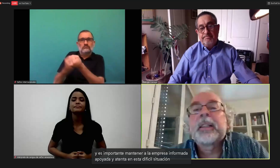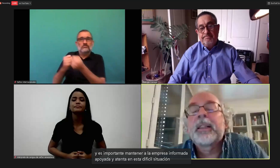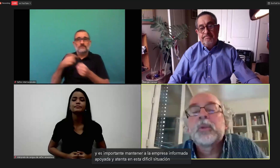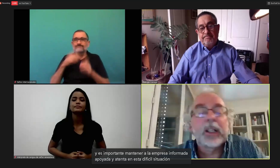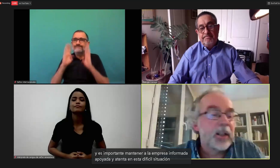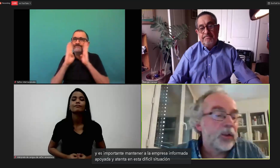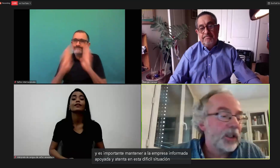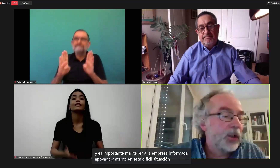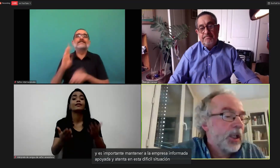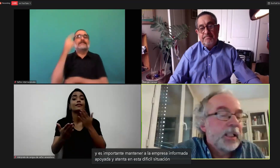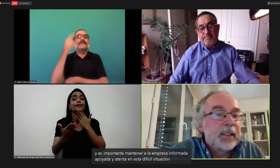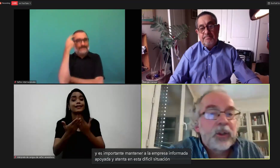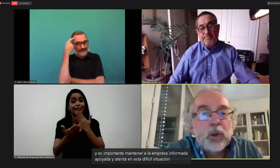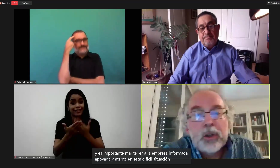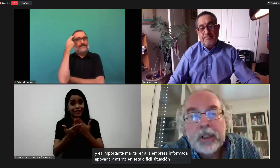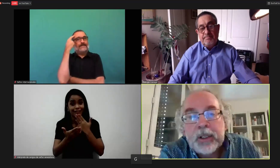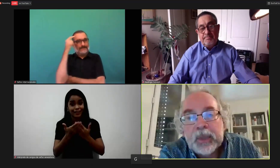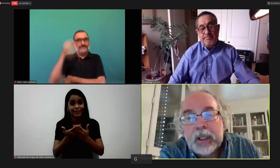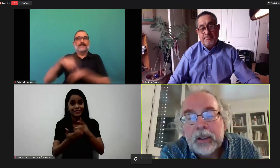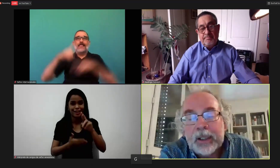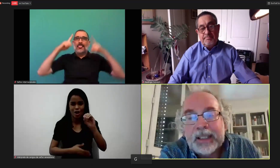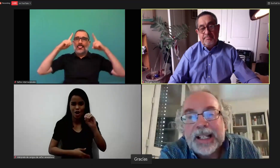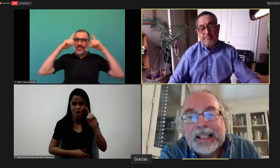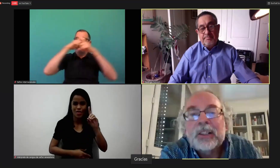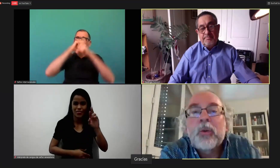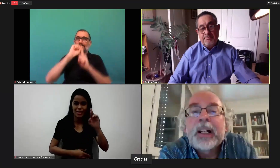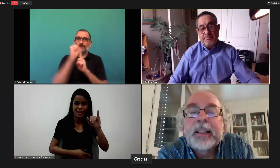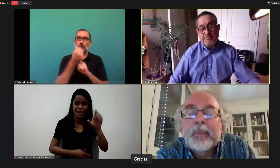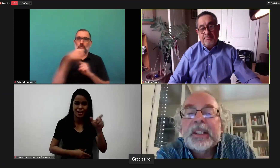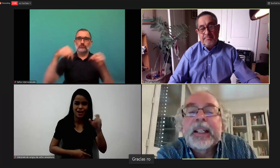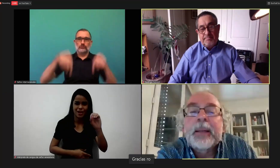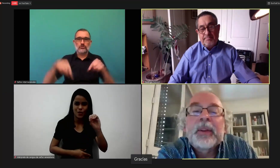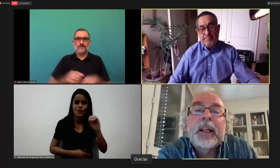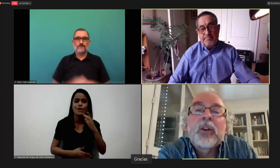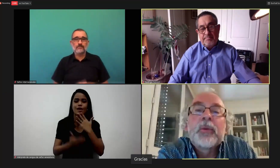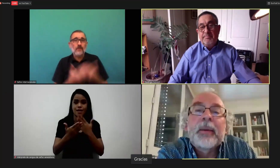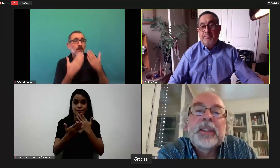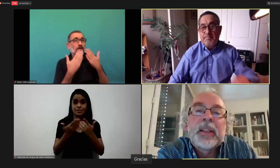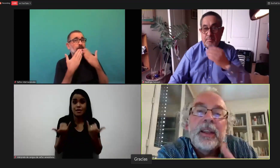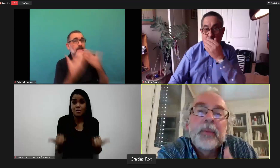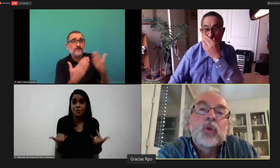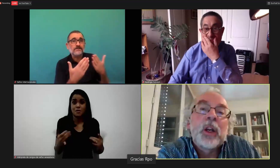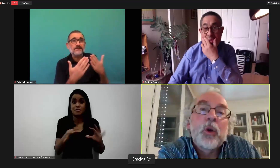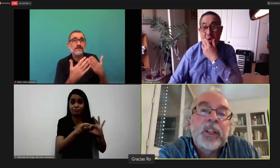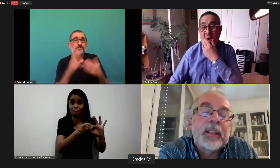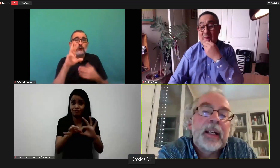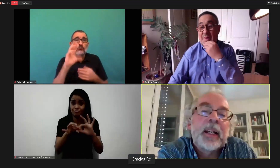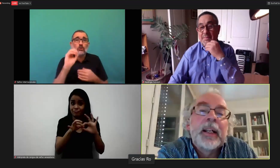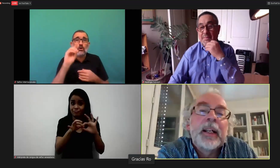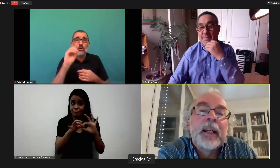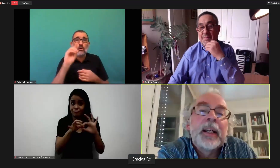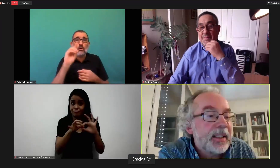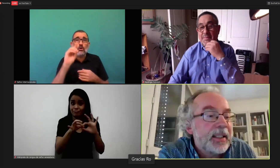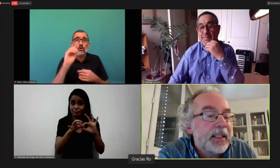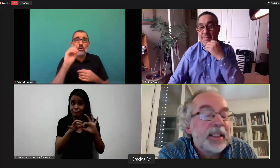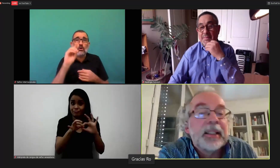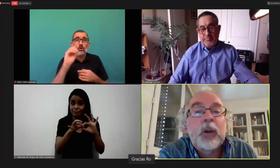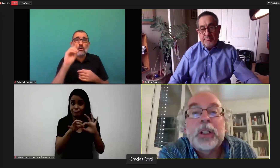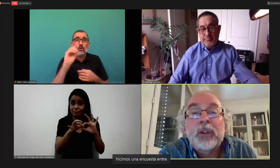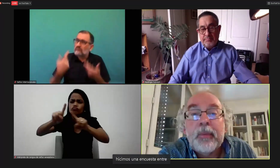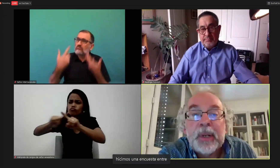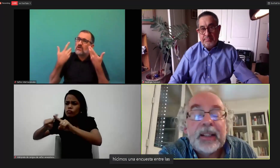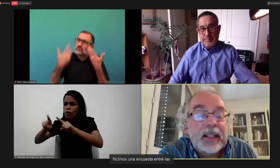Muchas gracias, Rodrigo. De hecho, desde la Red Global de Empresas de Discapacidad, como sabes, hicimos una encuesta en las